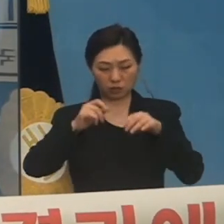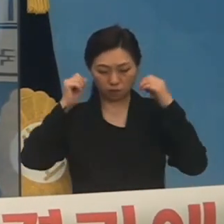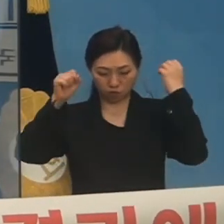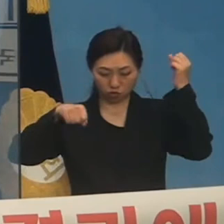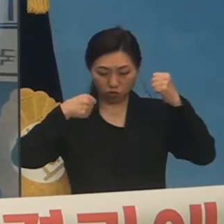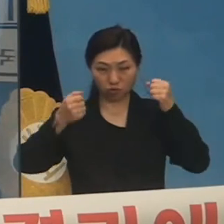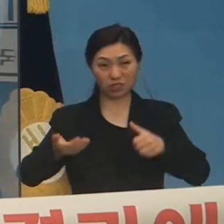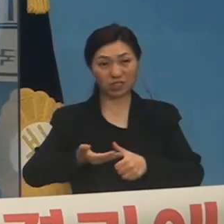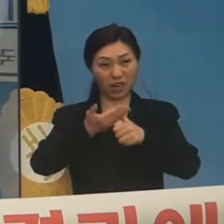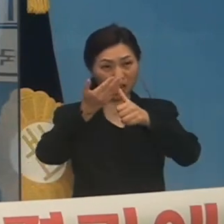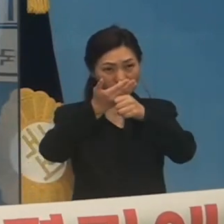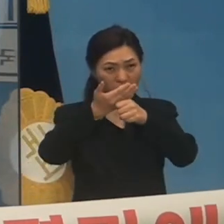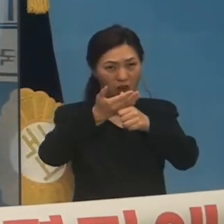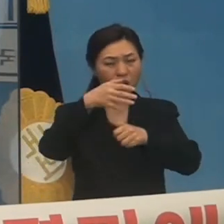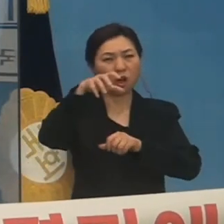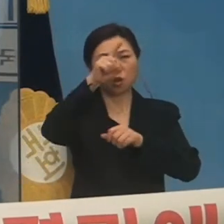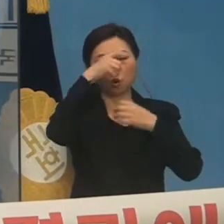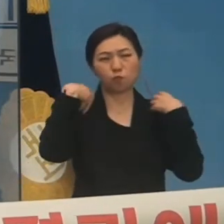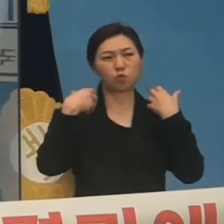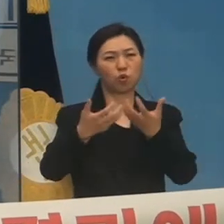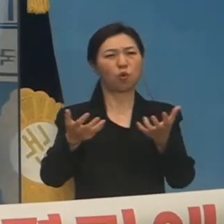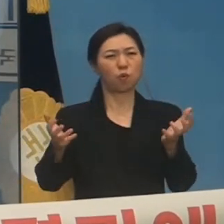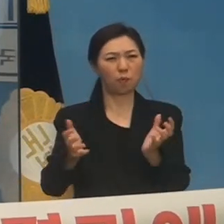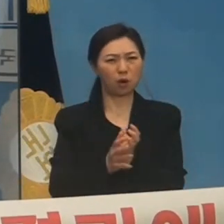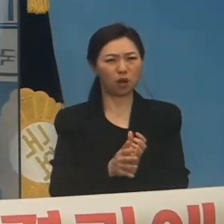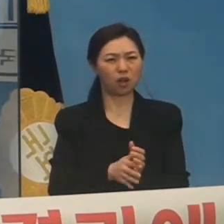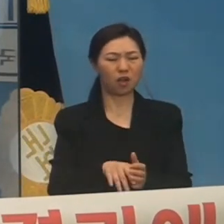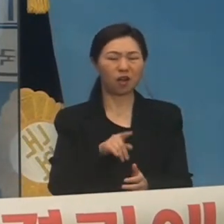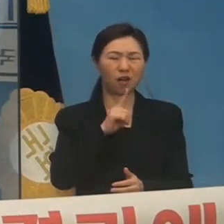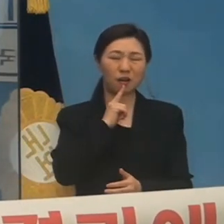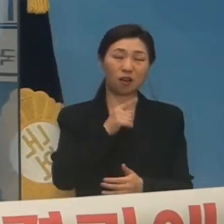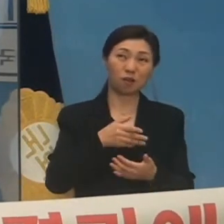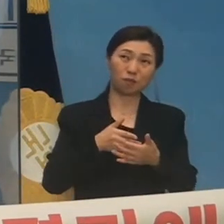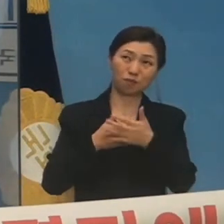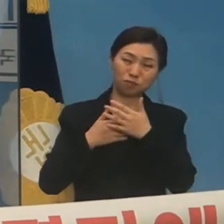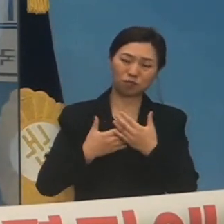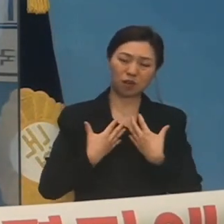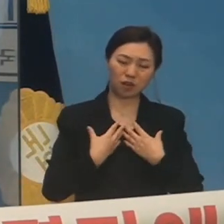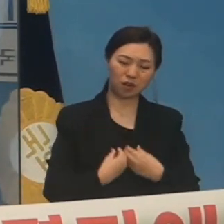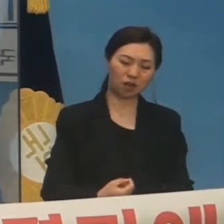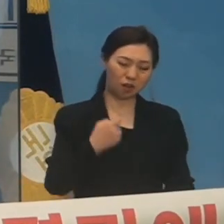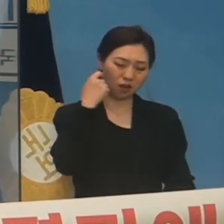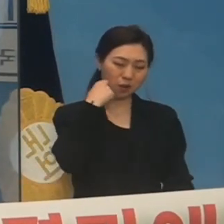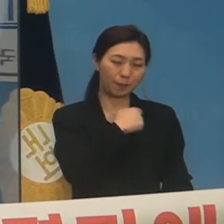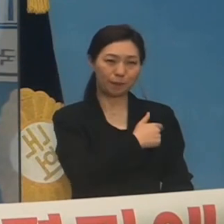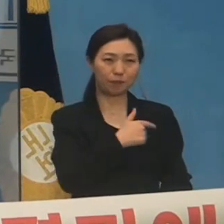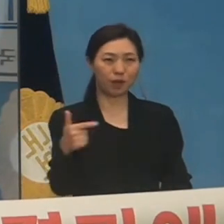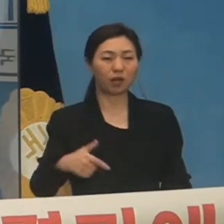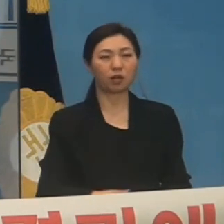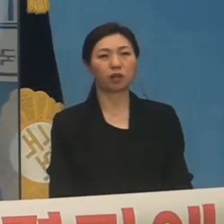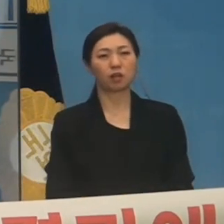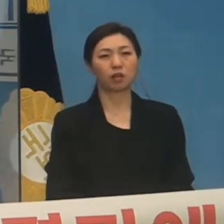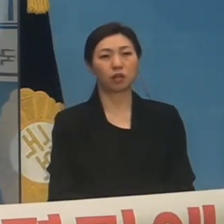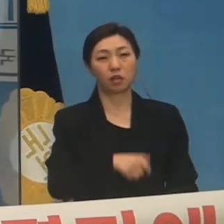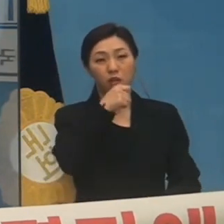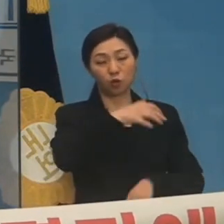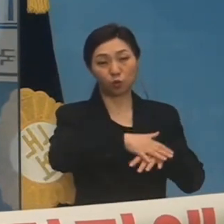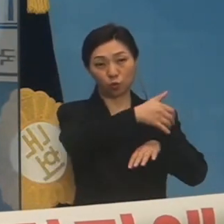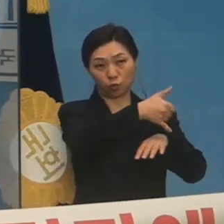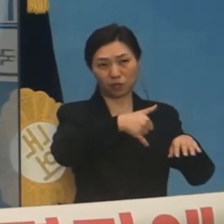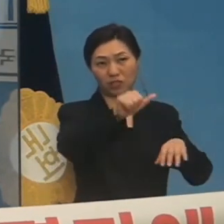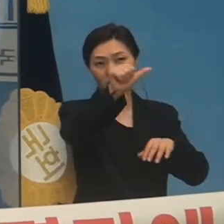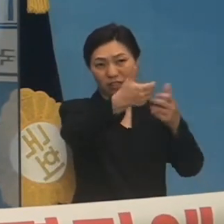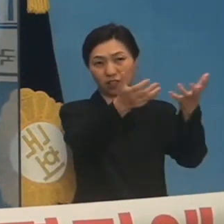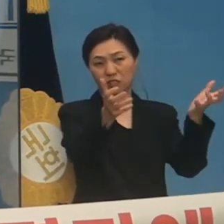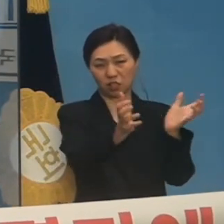그 결과에 처절한 패배감만을 남는 상황이다. 이에 5개 농민농업인단체는 이미